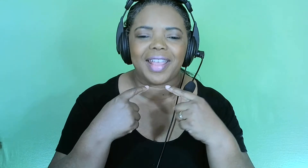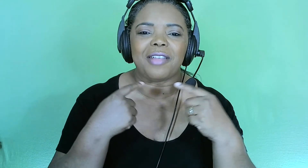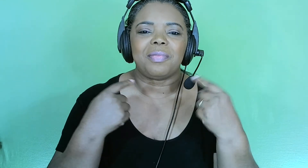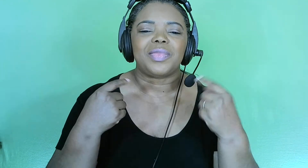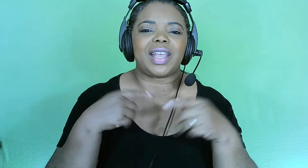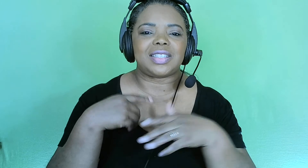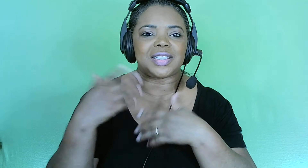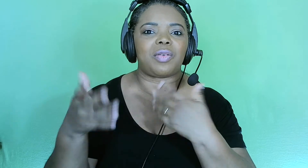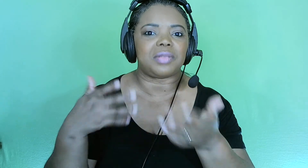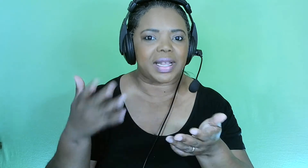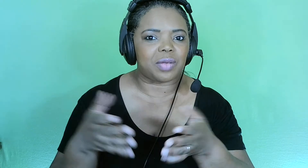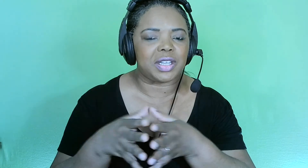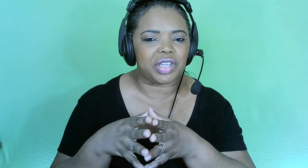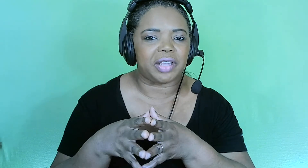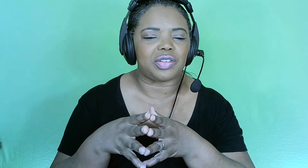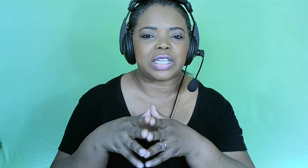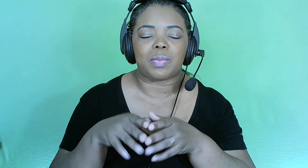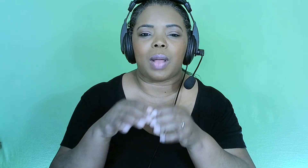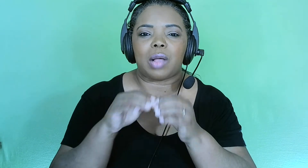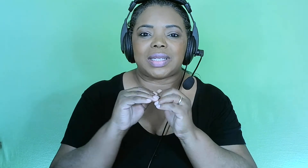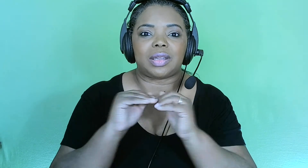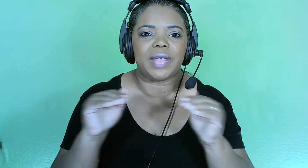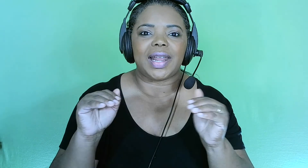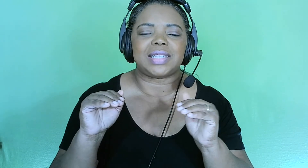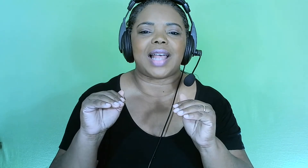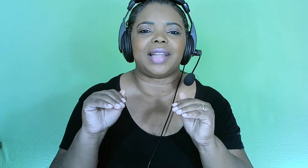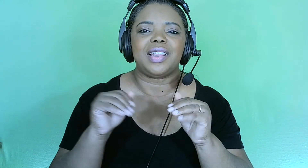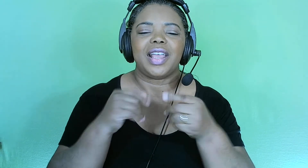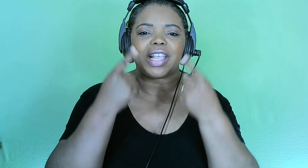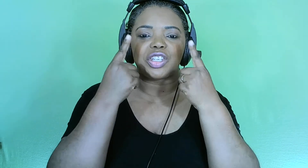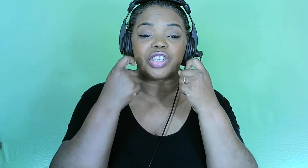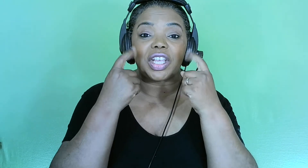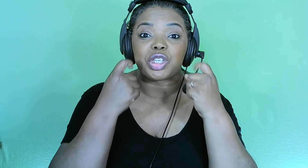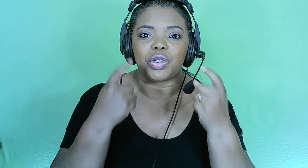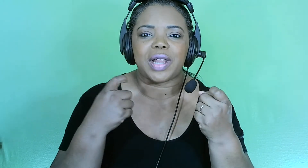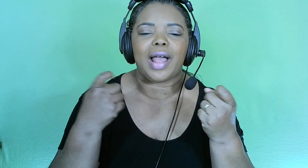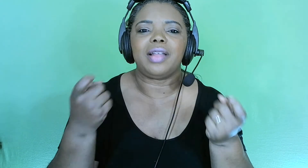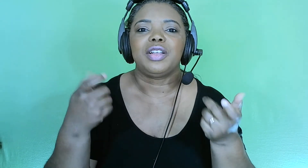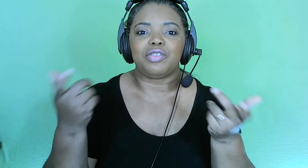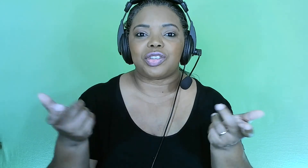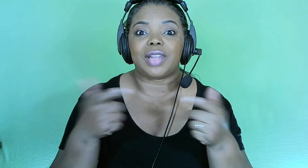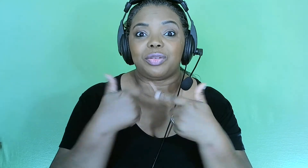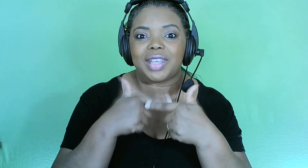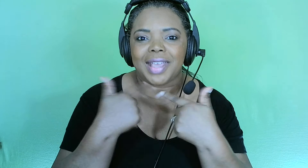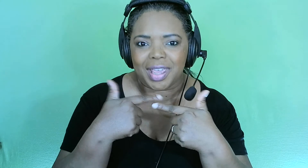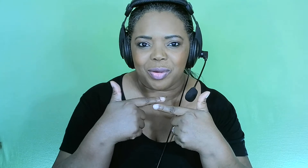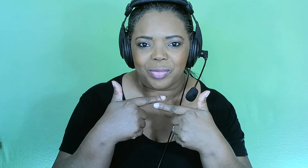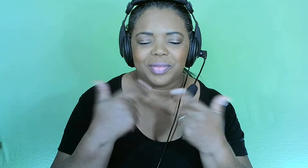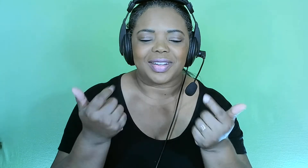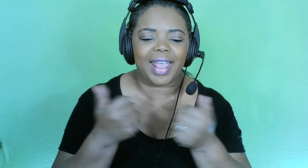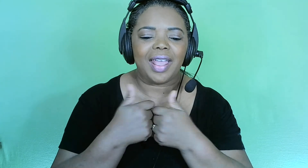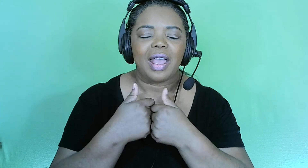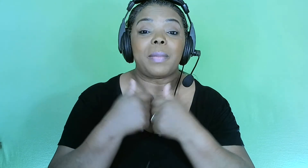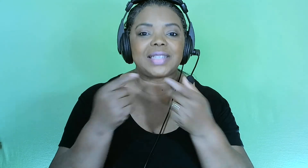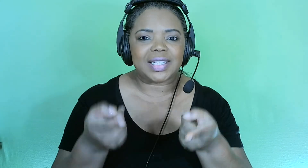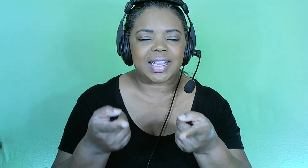né? Que às vezes acontece com a gente. Acho uma coisa tão engraçada que a gente chega a chorar de tanto que riu, né? Mas nesse